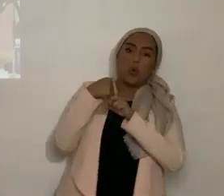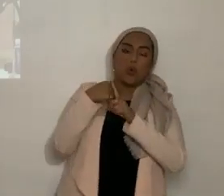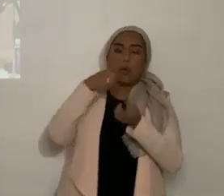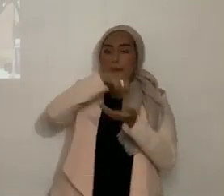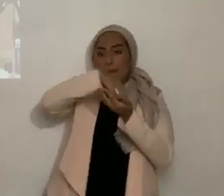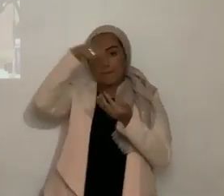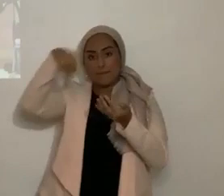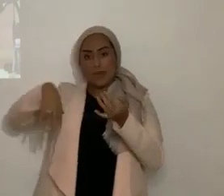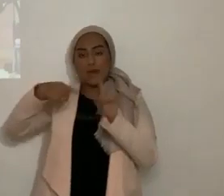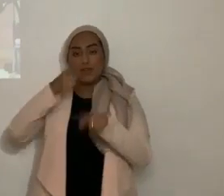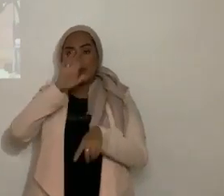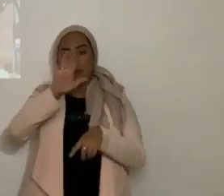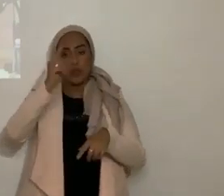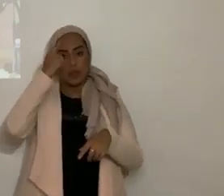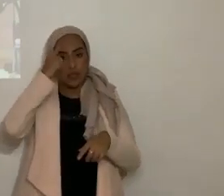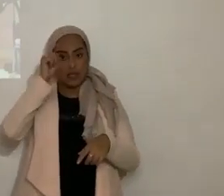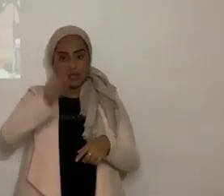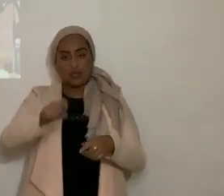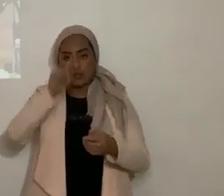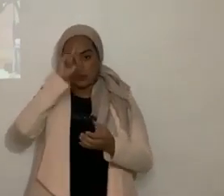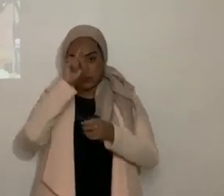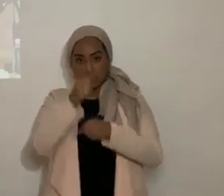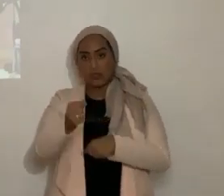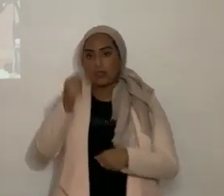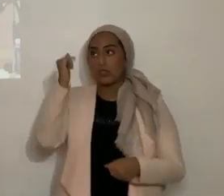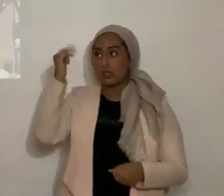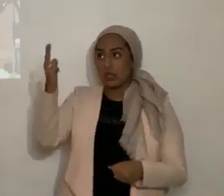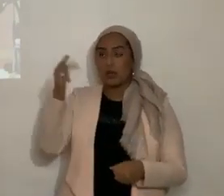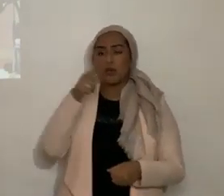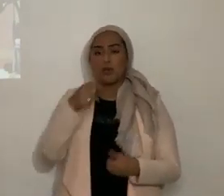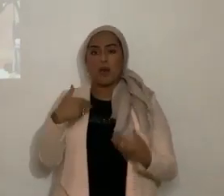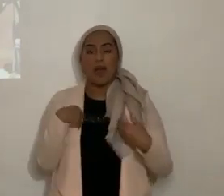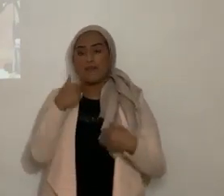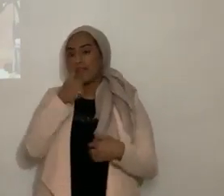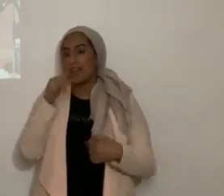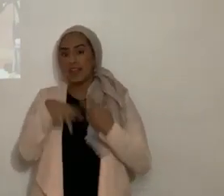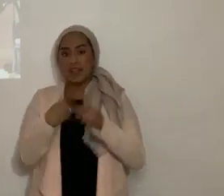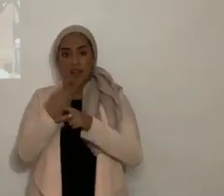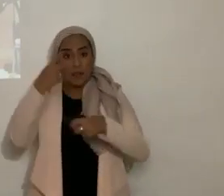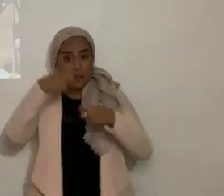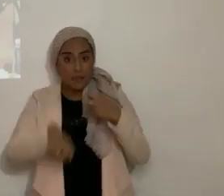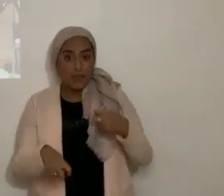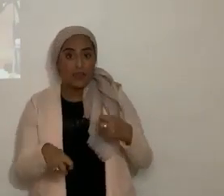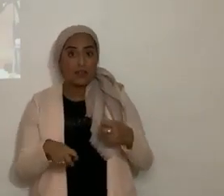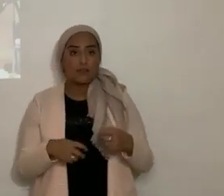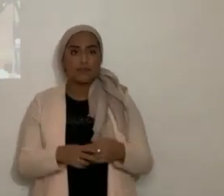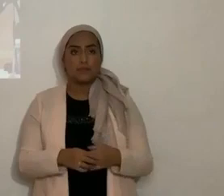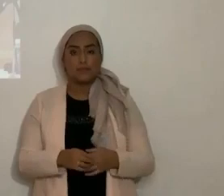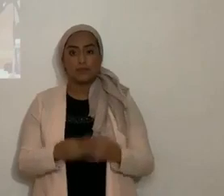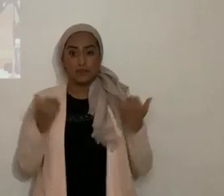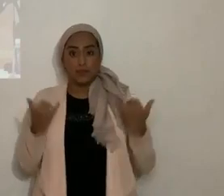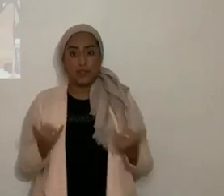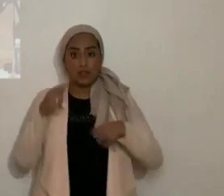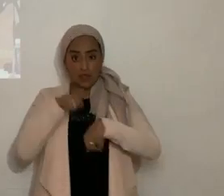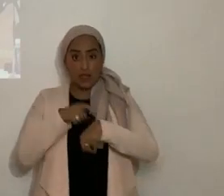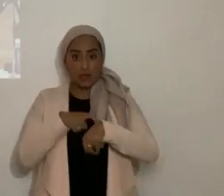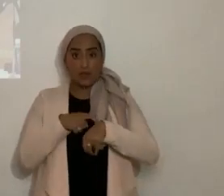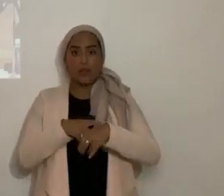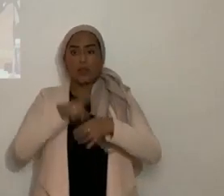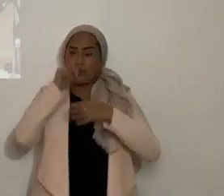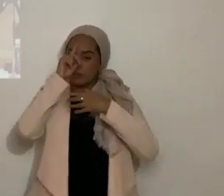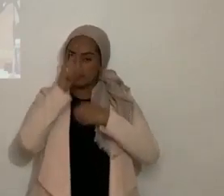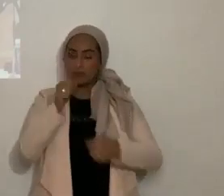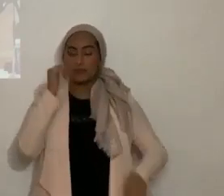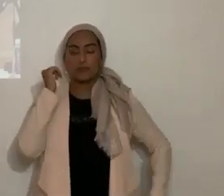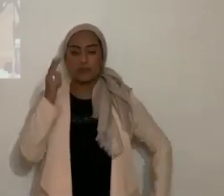Quita eso de tu pensamiento y confiemos en Yahweh. Estás pasando una tribulación, estamos pasando alguna tribulación en este momento,